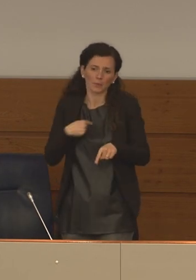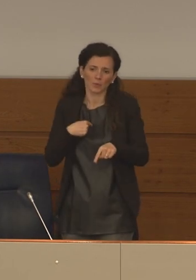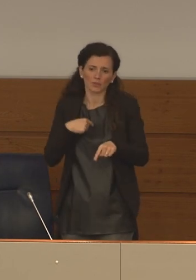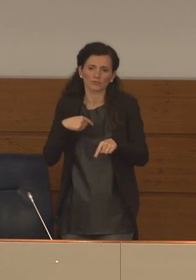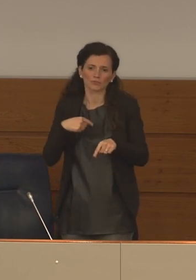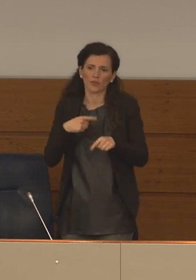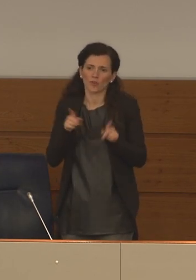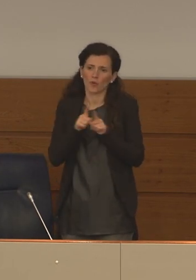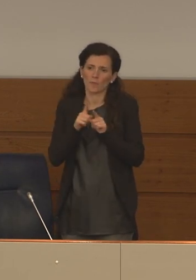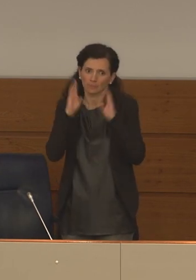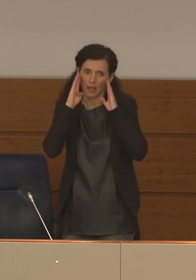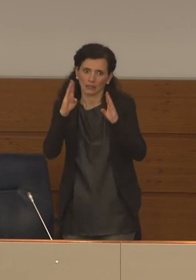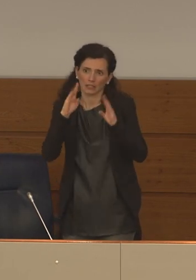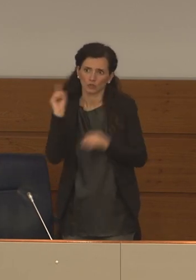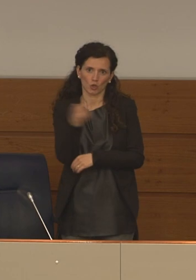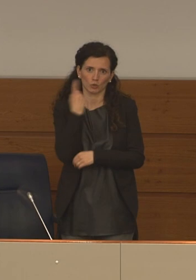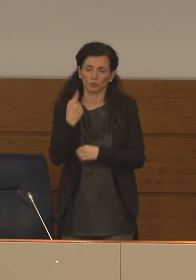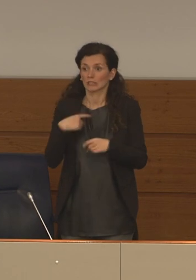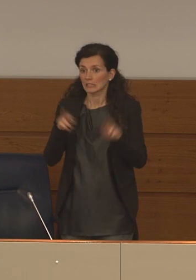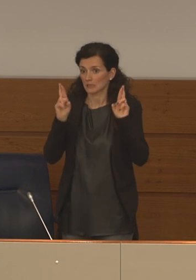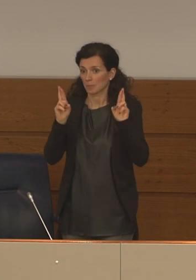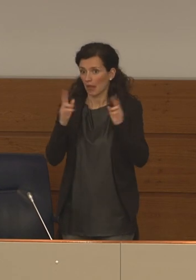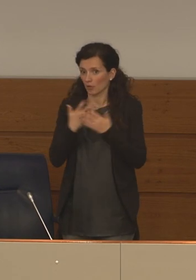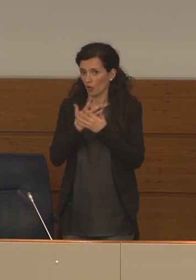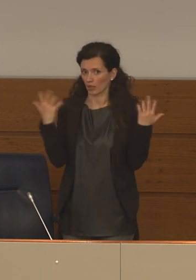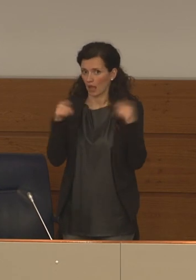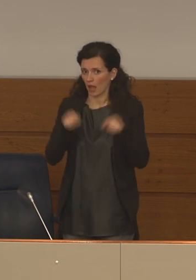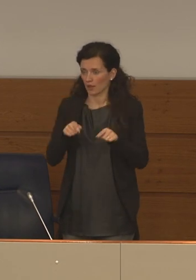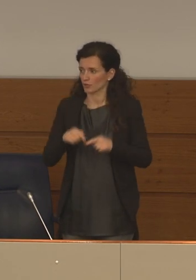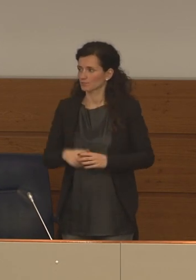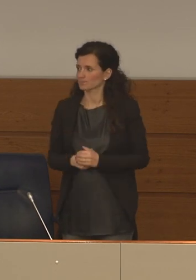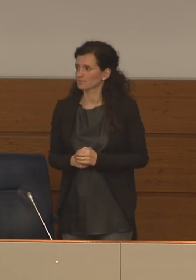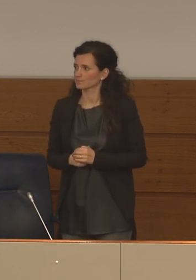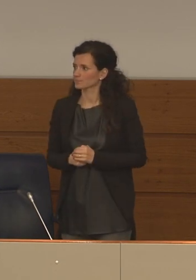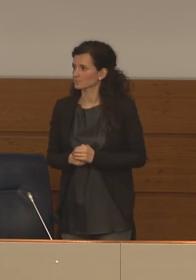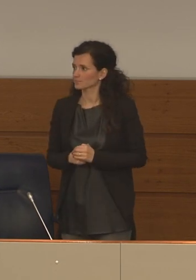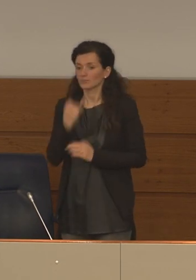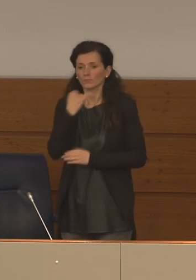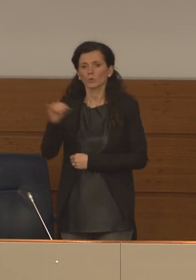mio richiamo e spero di essere stato chiaro su questo si